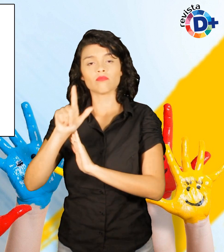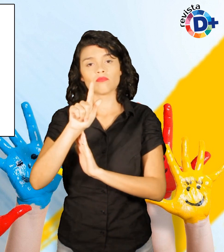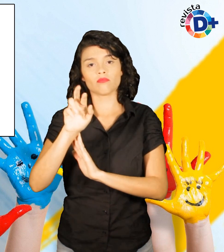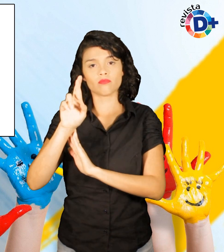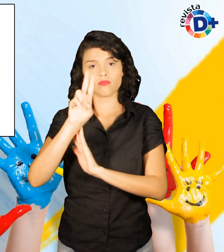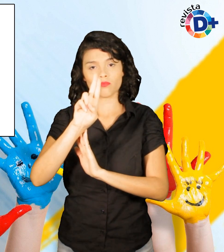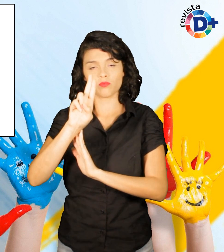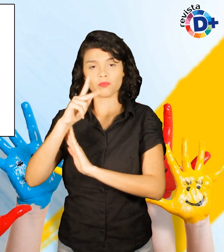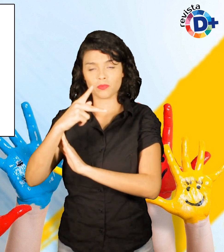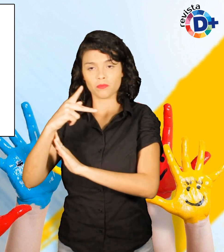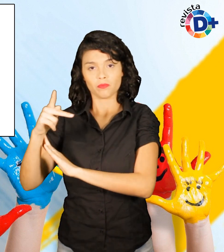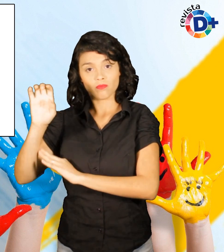GRUPPE, UFF,